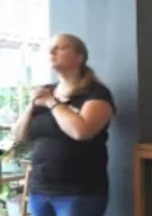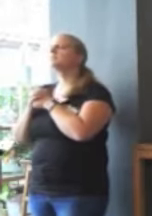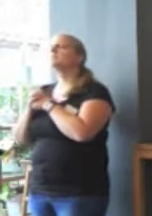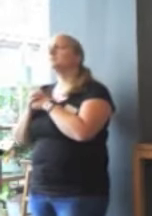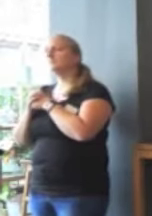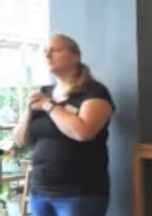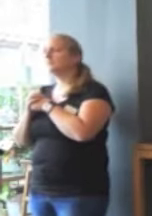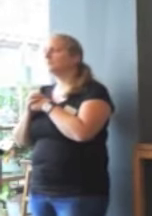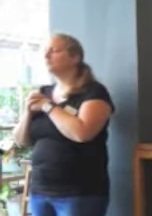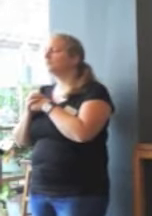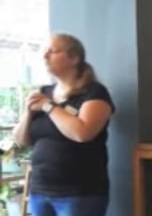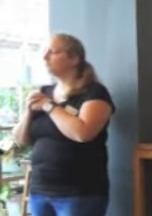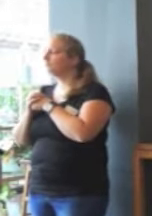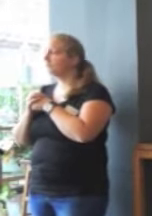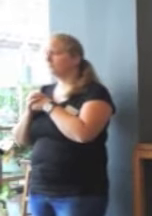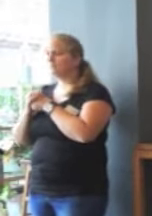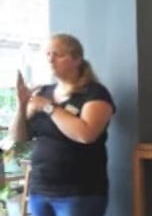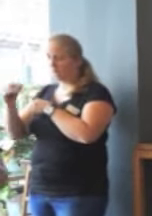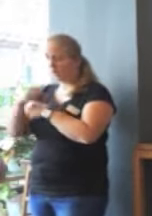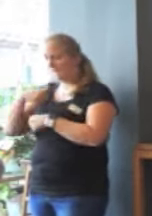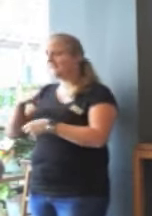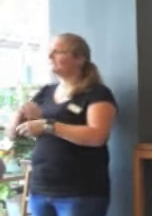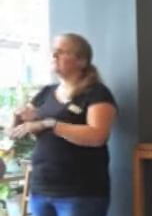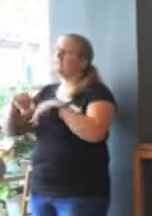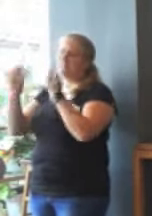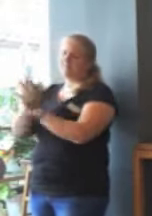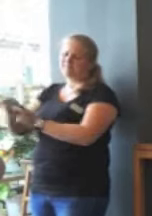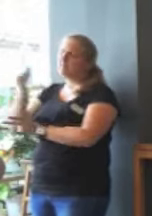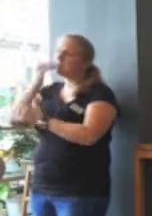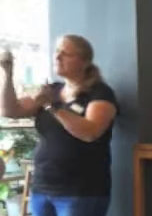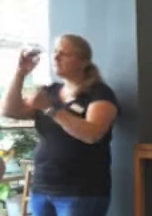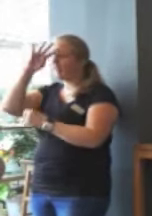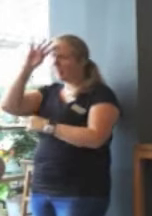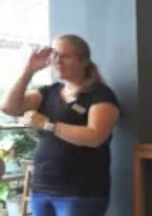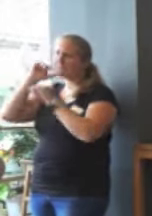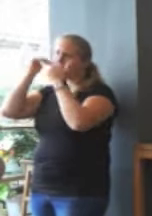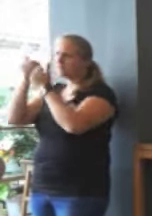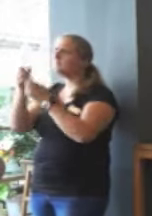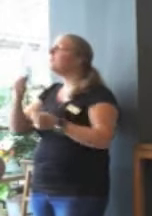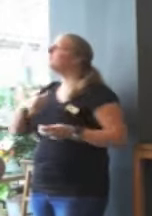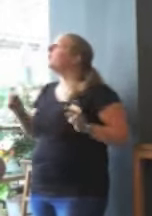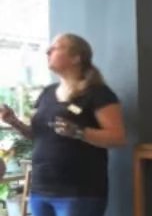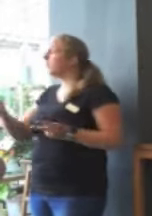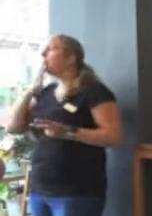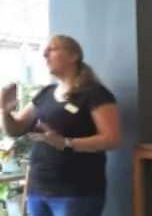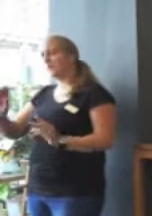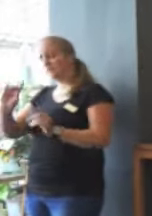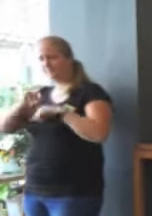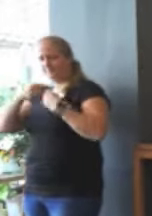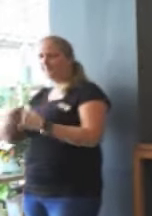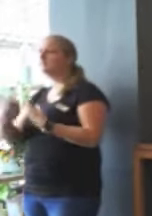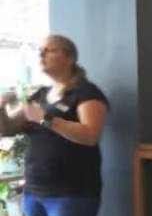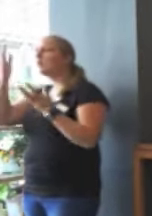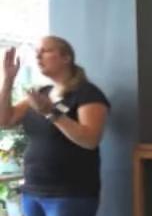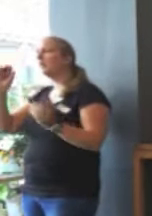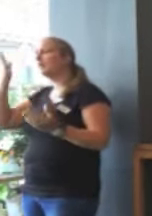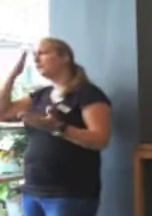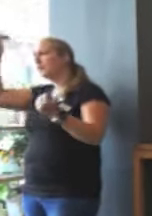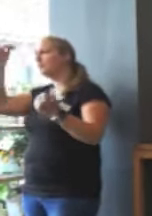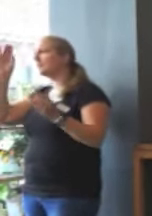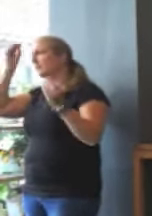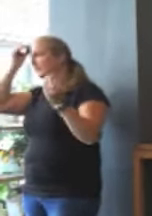att vi har världens bästa äldreomsorg så har vi också en jättestark tradition av vuxenutbildning i Sverige som vi kan vara väldigt glada